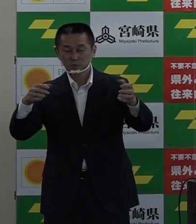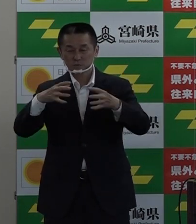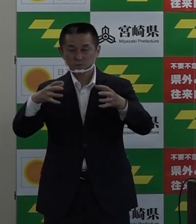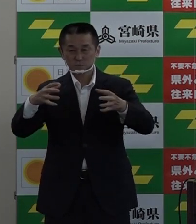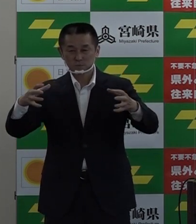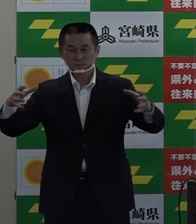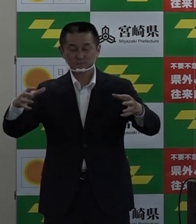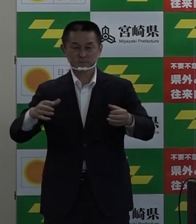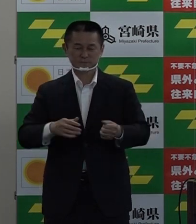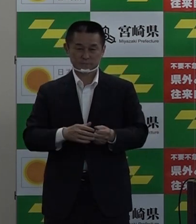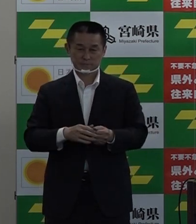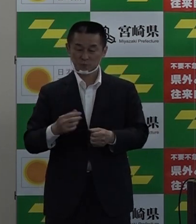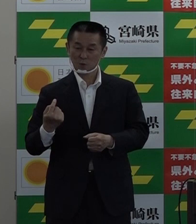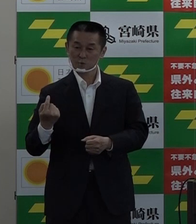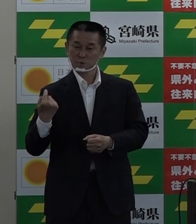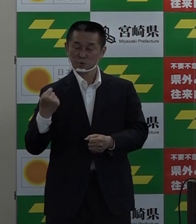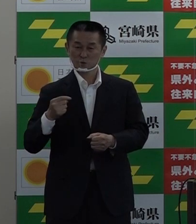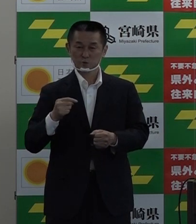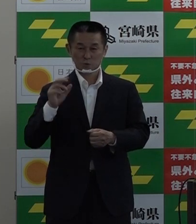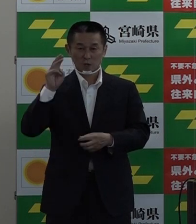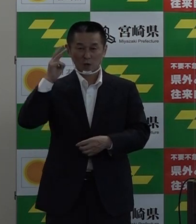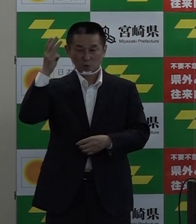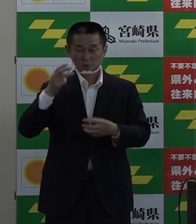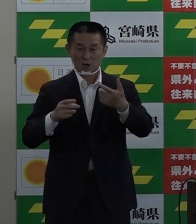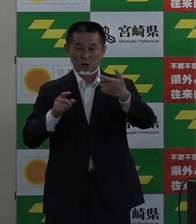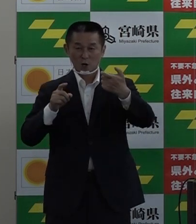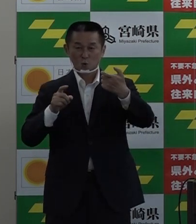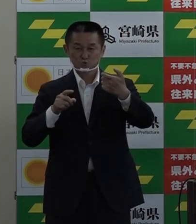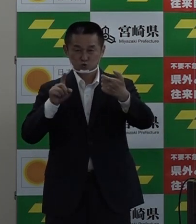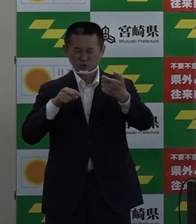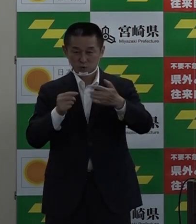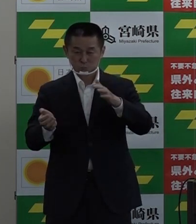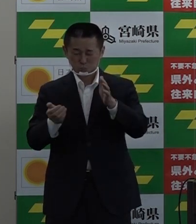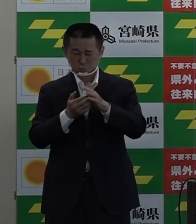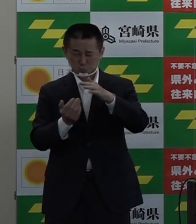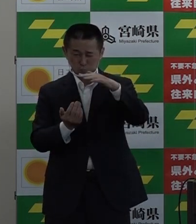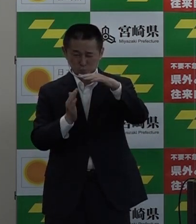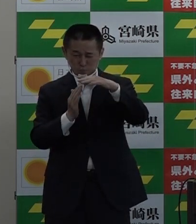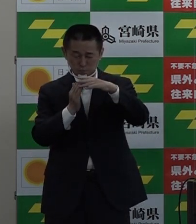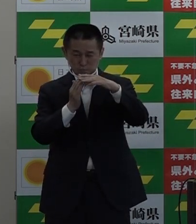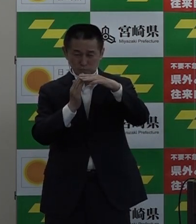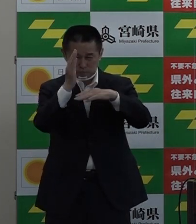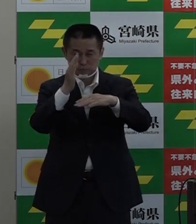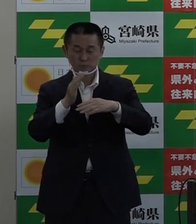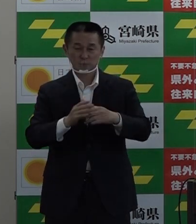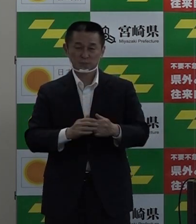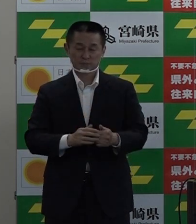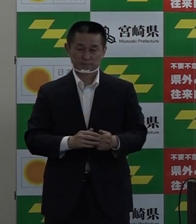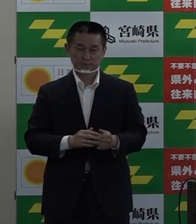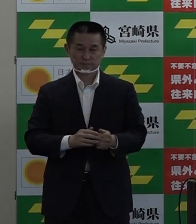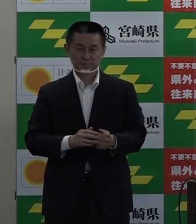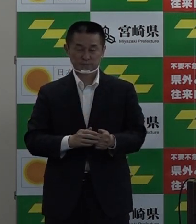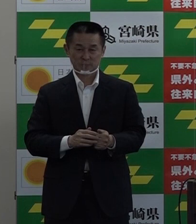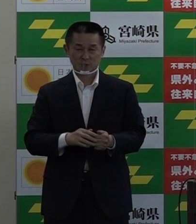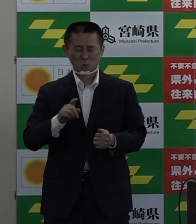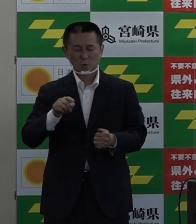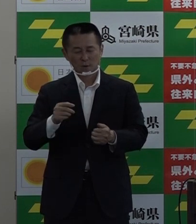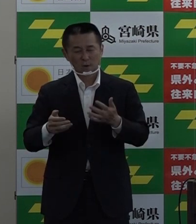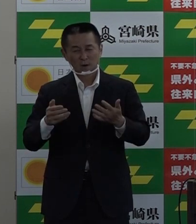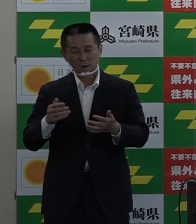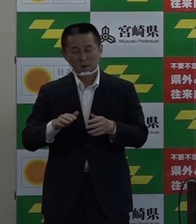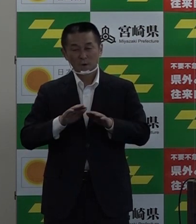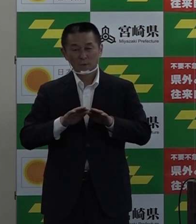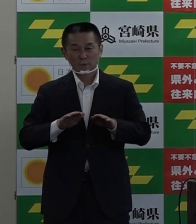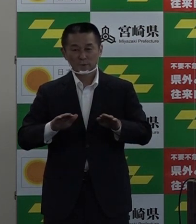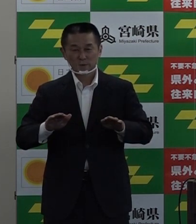まあ、昨日は鹿児島も60人ということで過去最多でありました。これも、比較的落ち着い